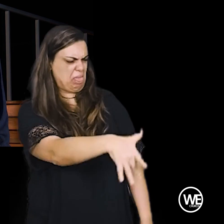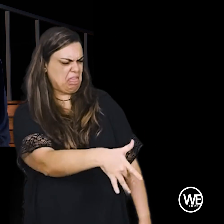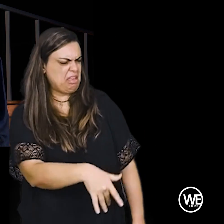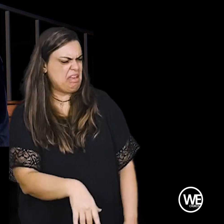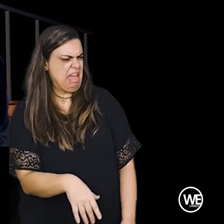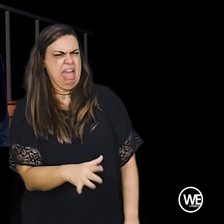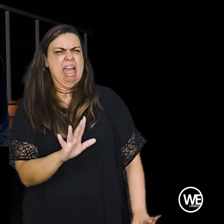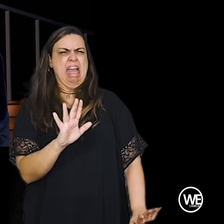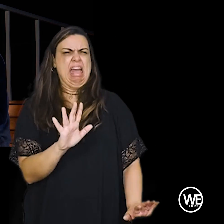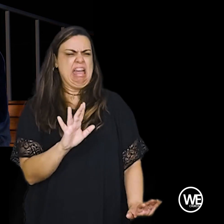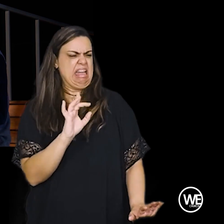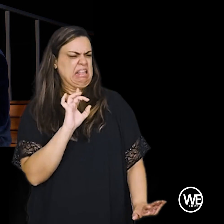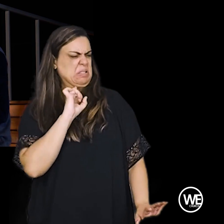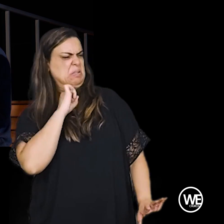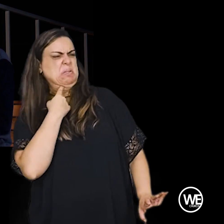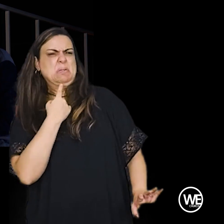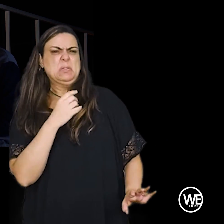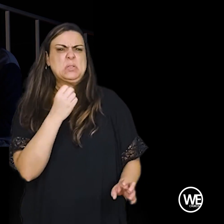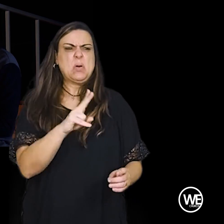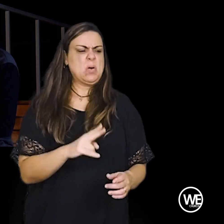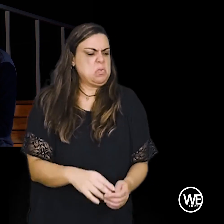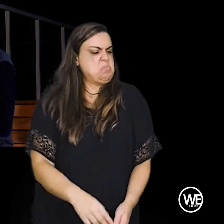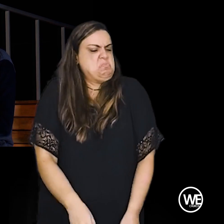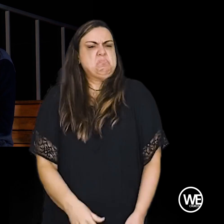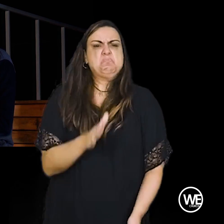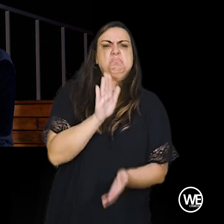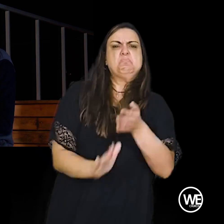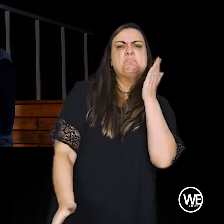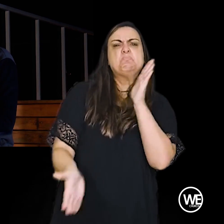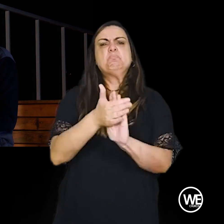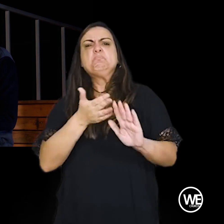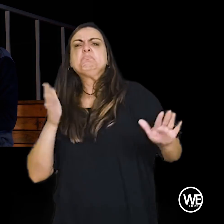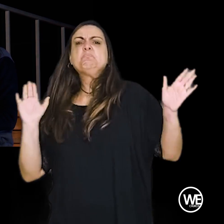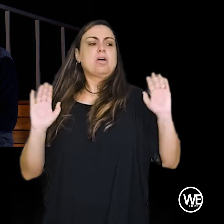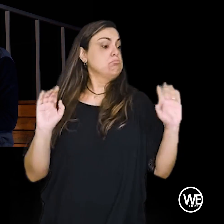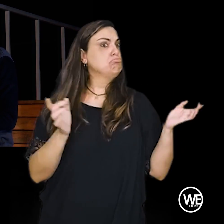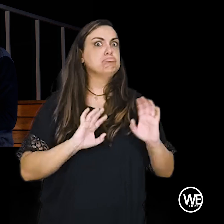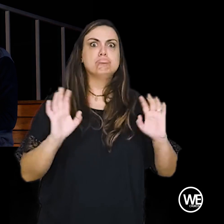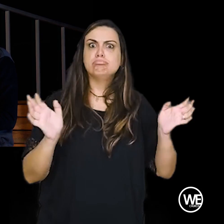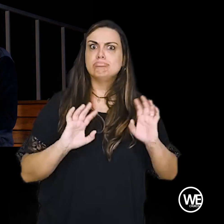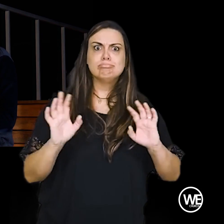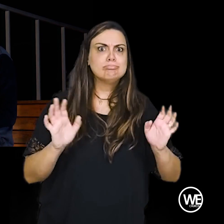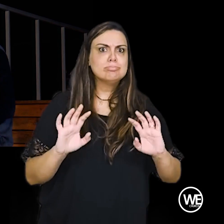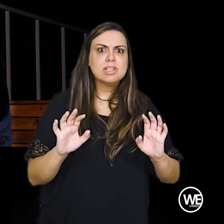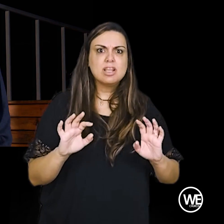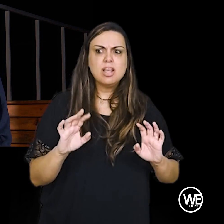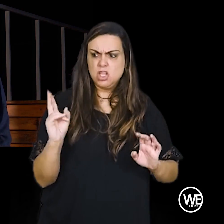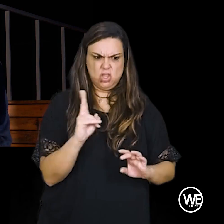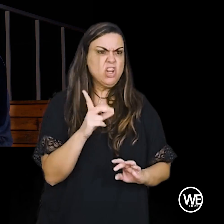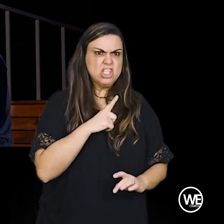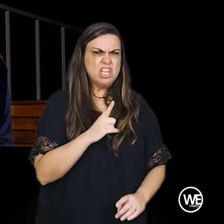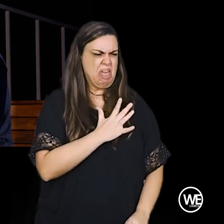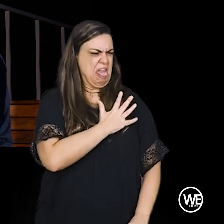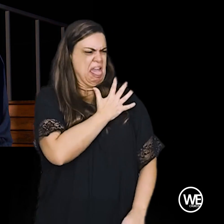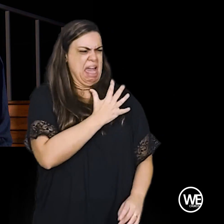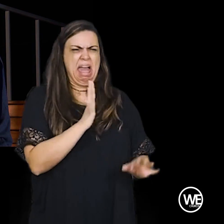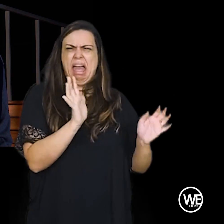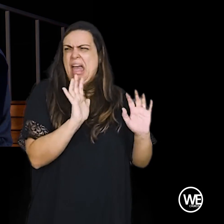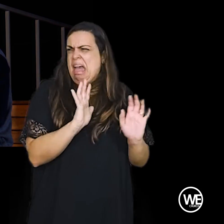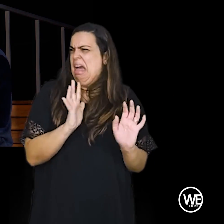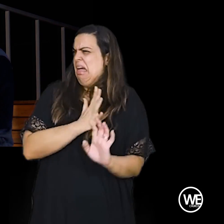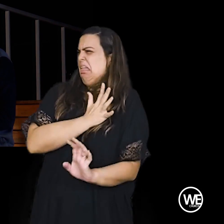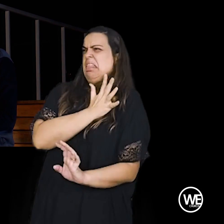insignificância, não balançaram os ombros de uma forma indiferente, não. Nem o repudiaram porque ele